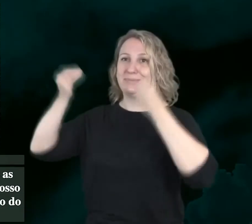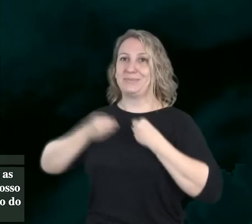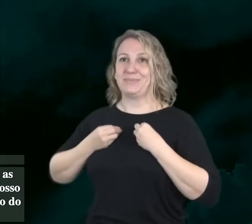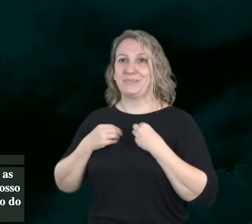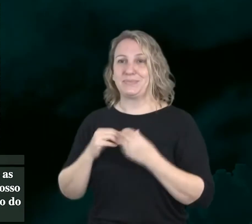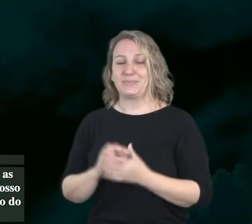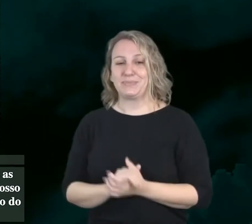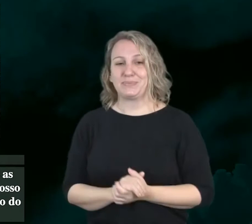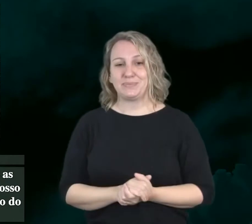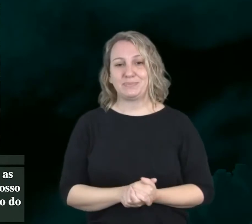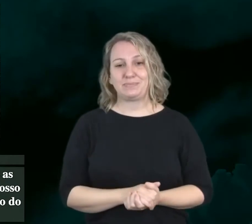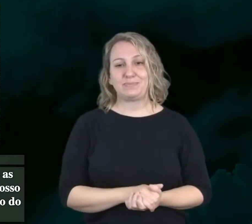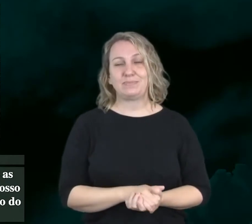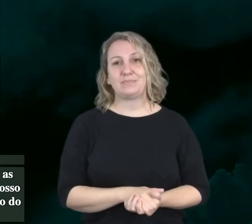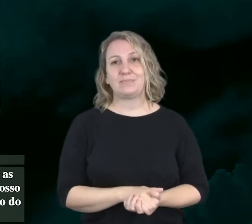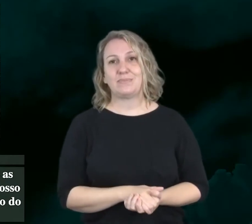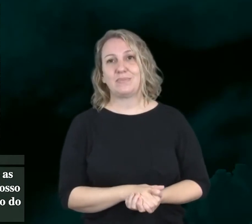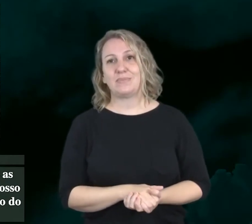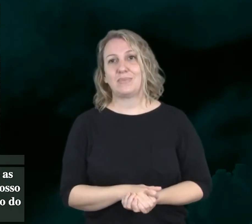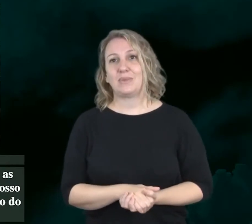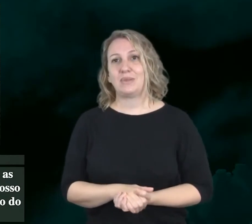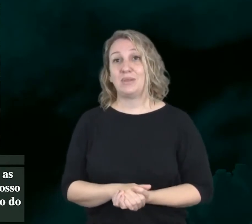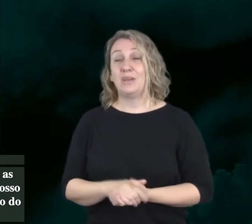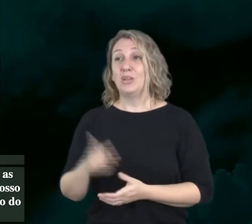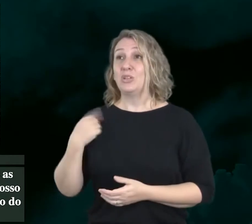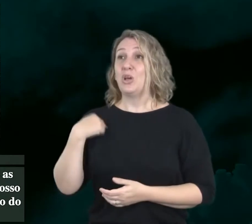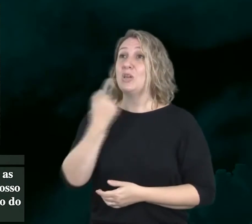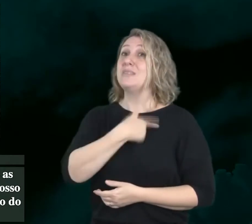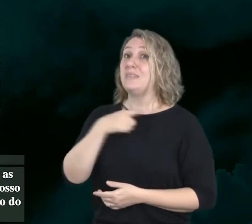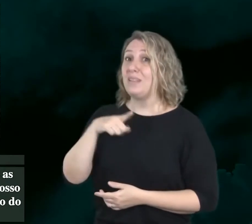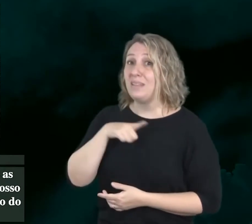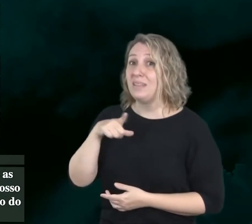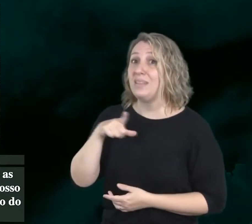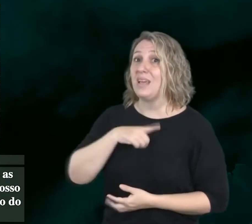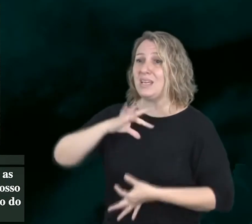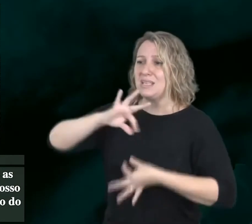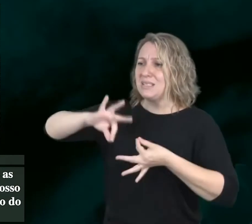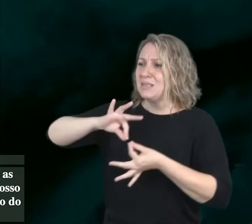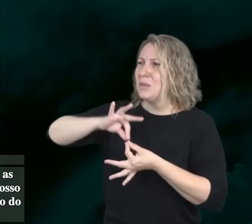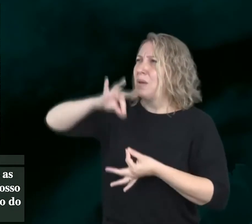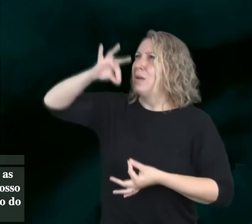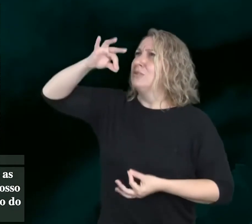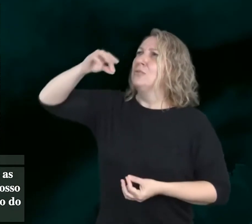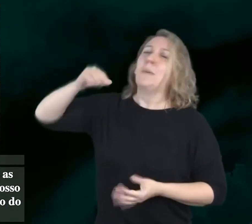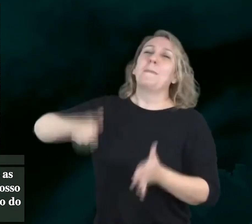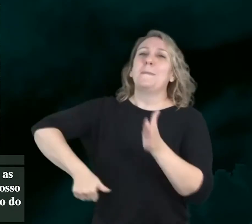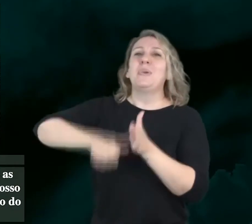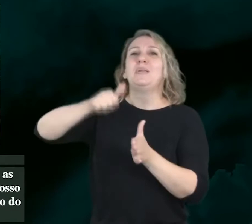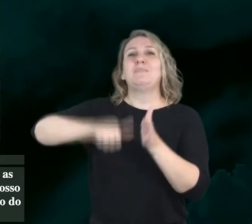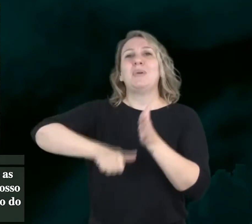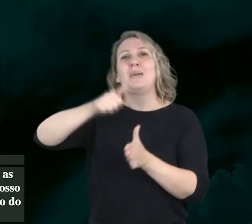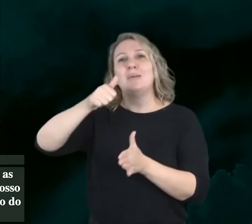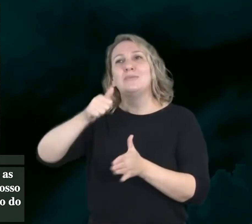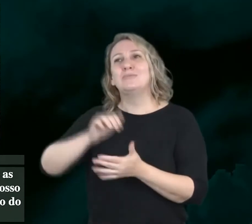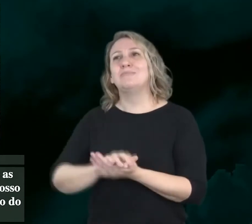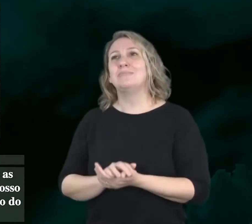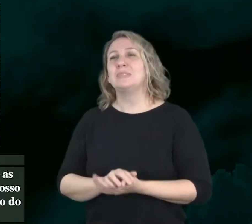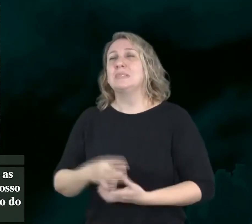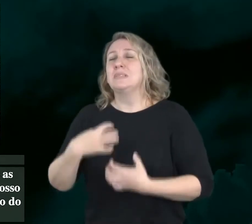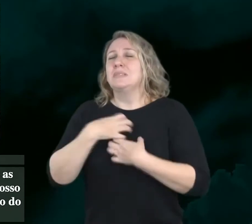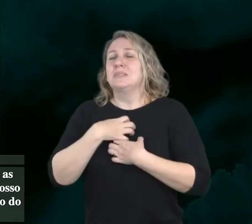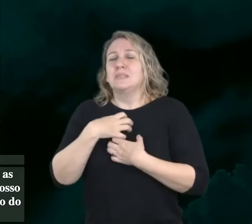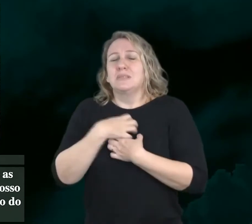nós que temos as primícias do Espírito, igualmente gememos em nosso íntimo, aguardando